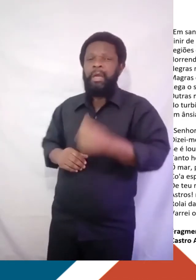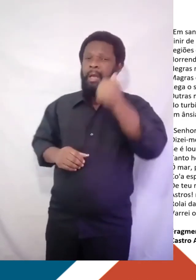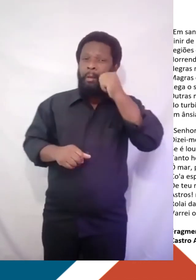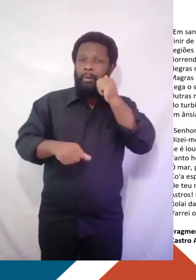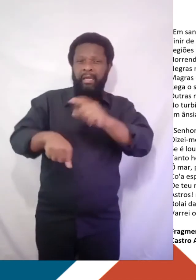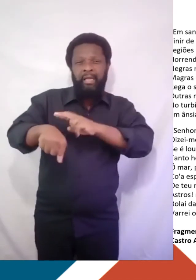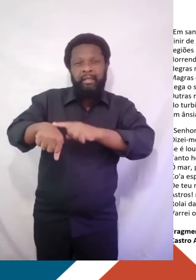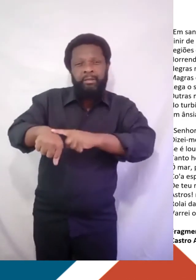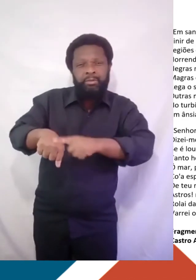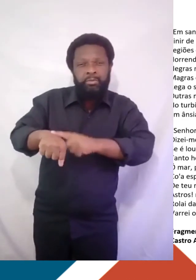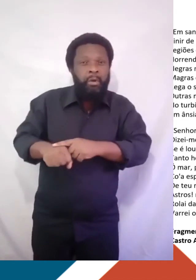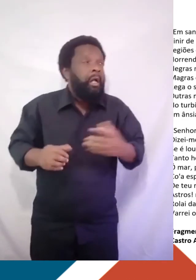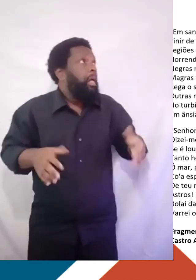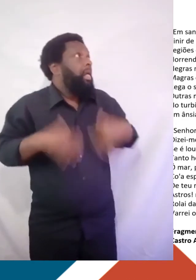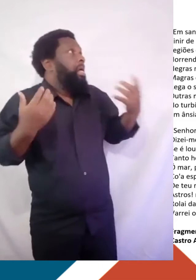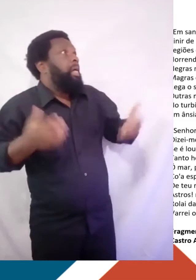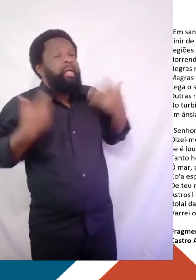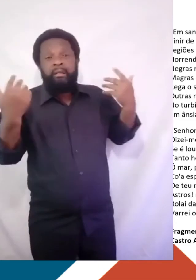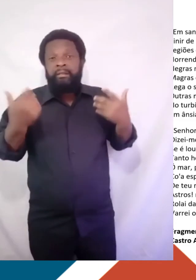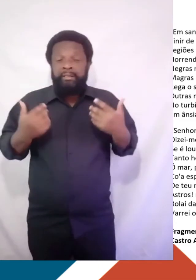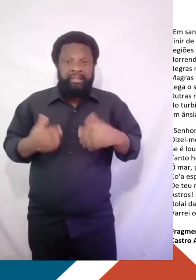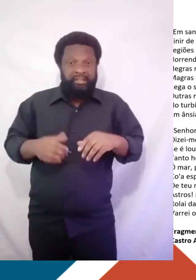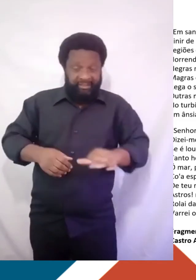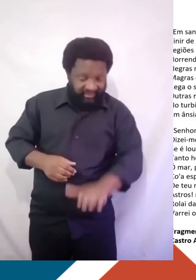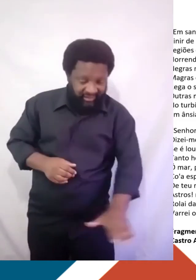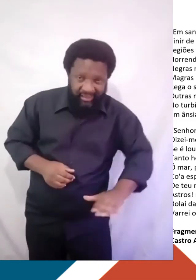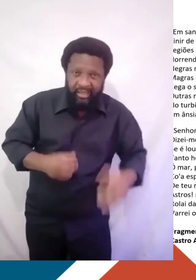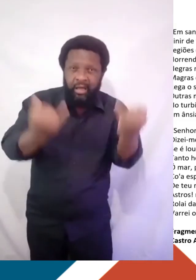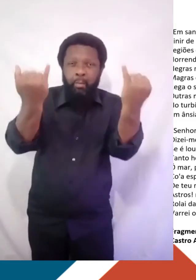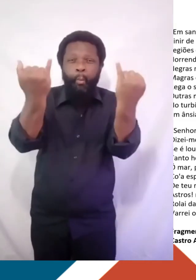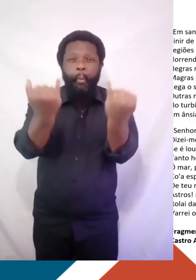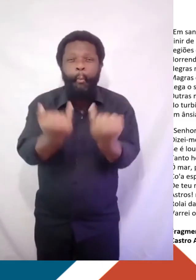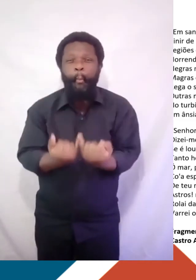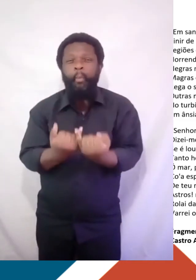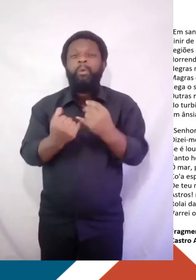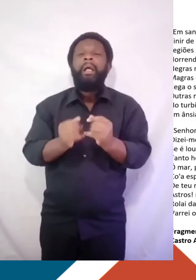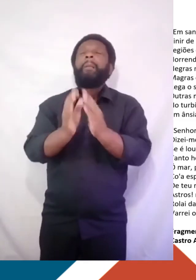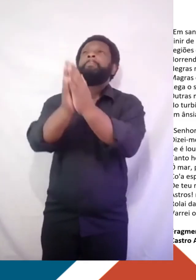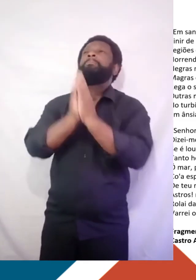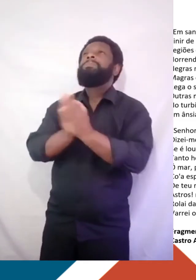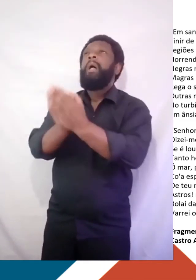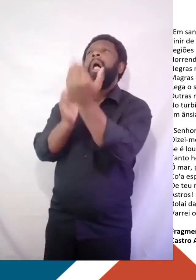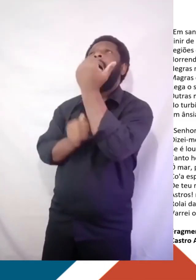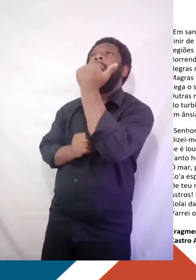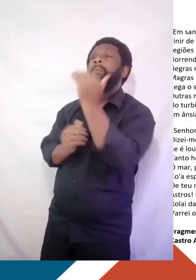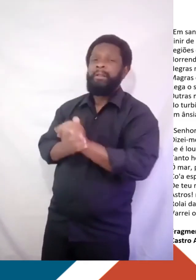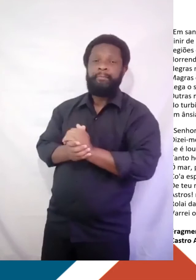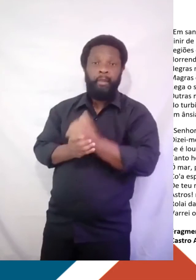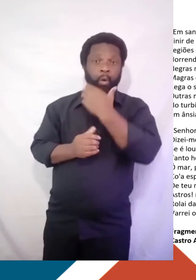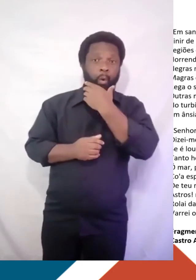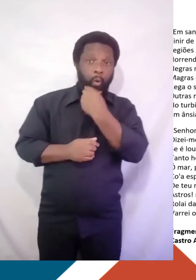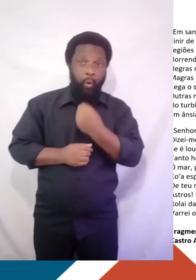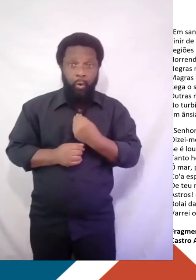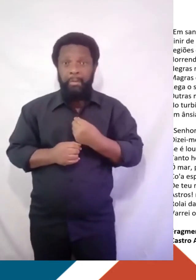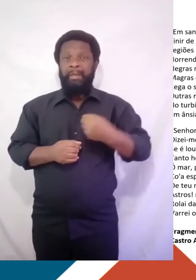mulheres nuas, espantadas e com os seios suspensos, as crianças magras, com as bocas suplicando por comida. Os homens